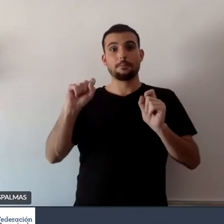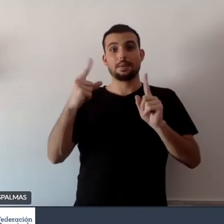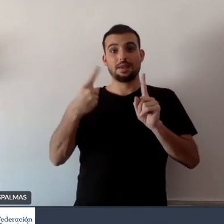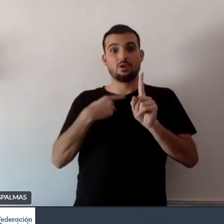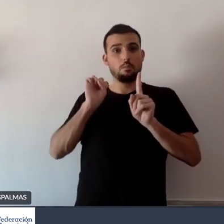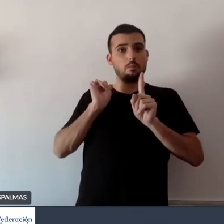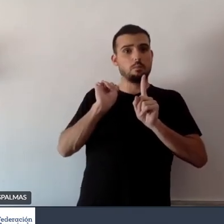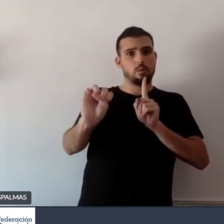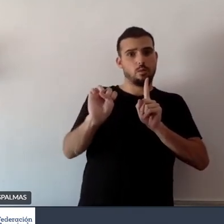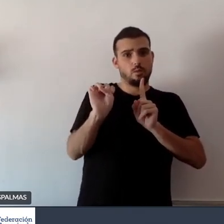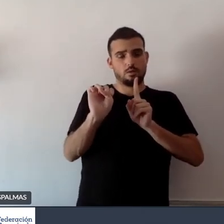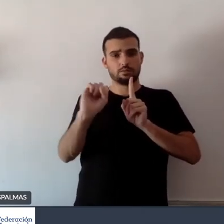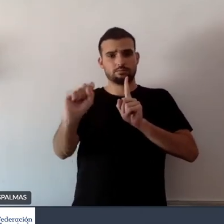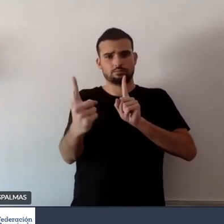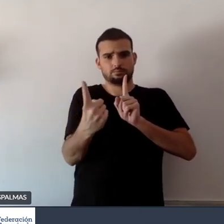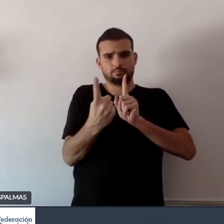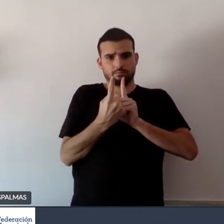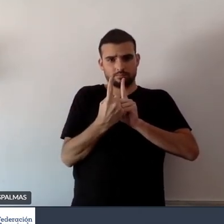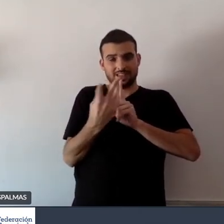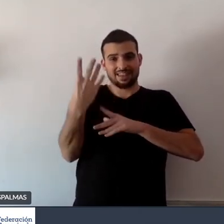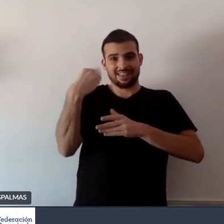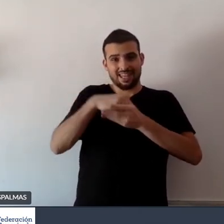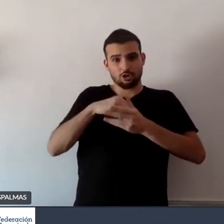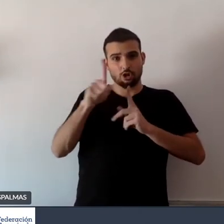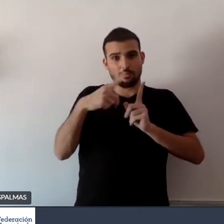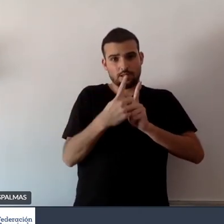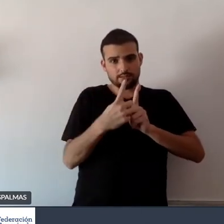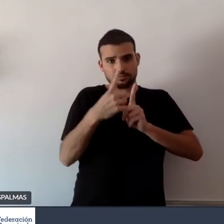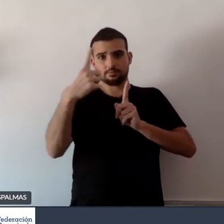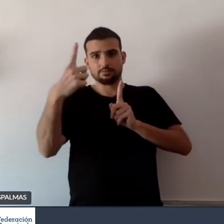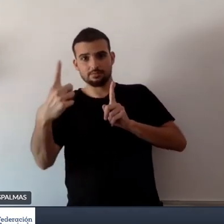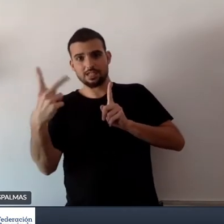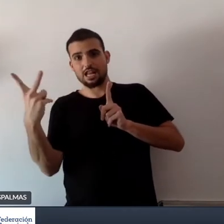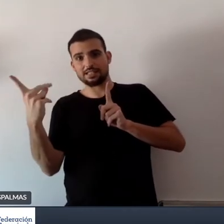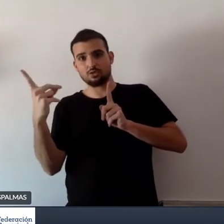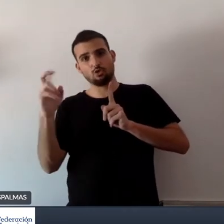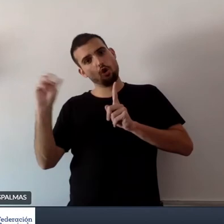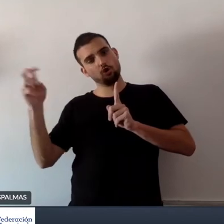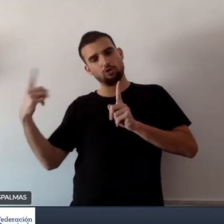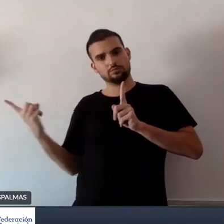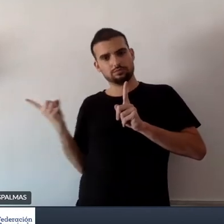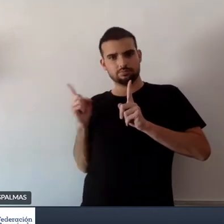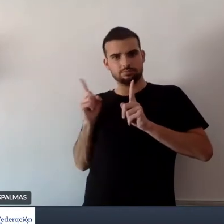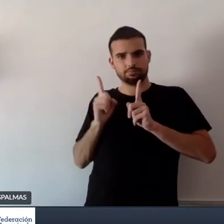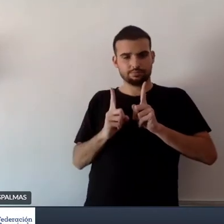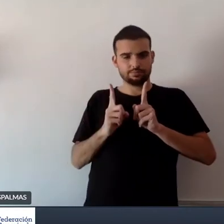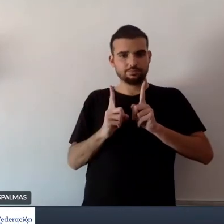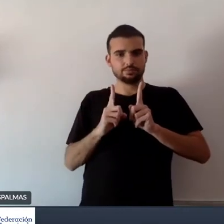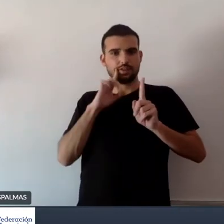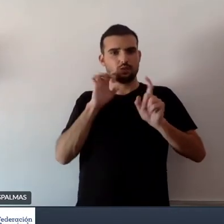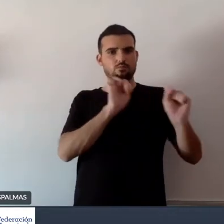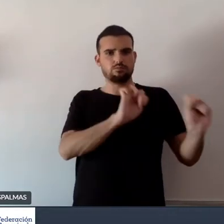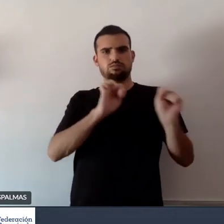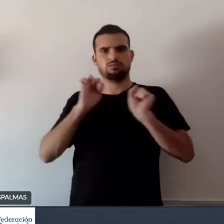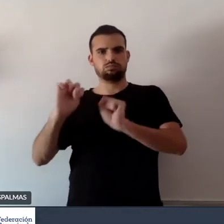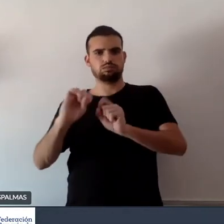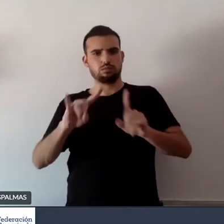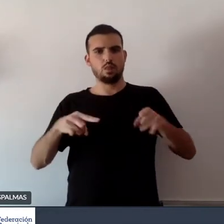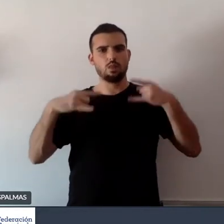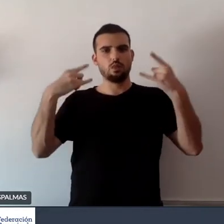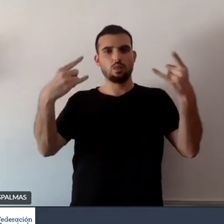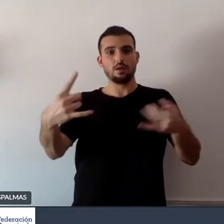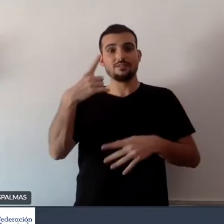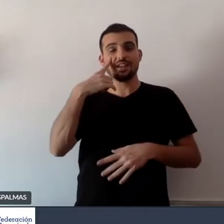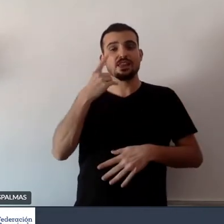normalmente se va adentro y luego se abre fuera. Segundo bloqueador va al aro. Fijaros, jugador que va aquí